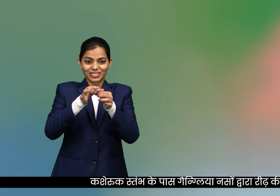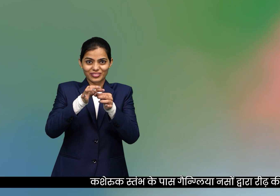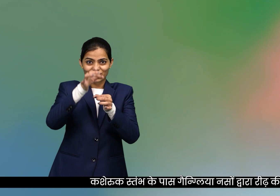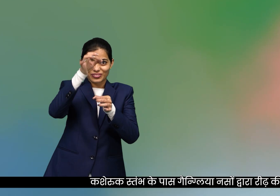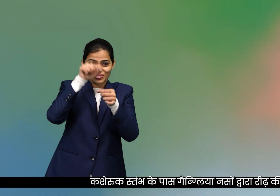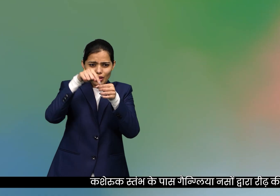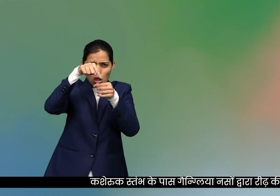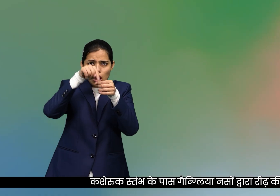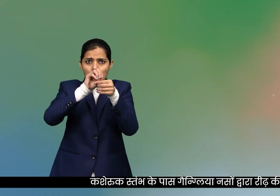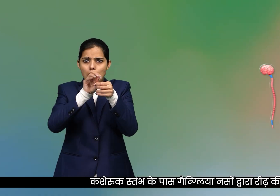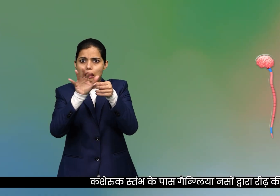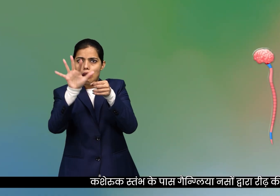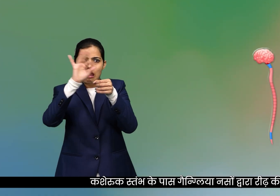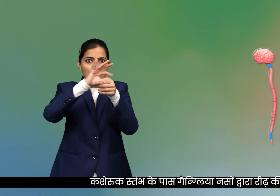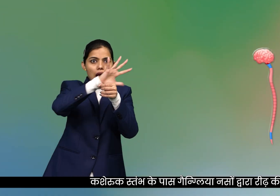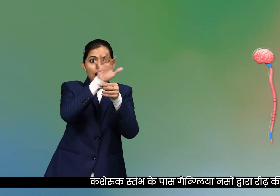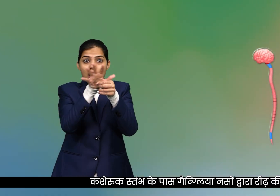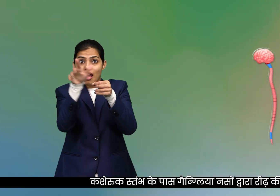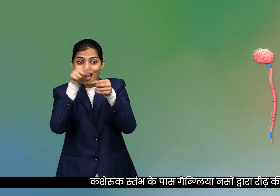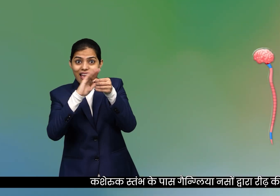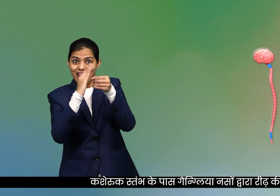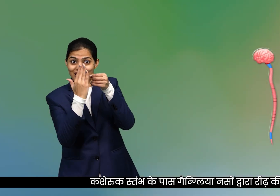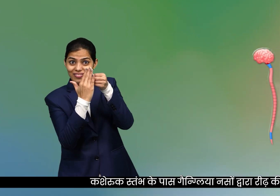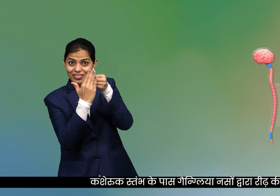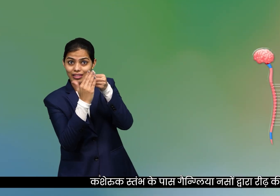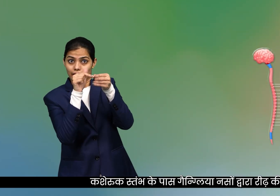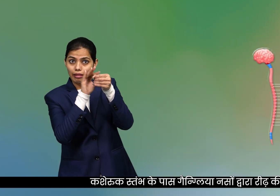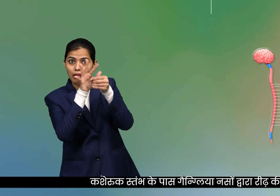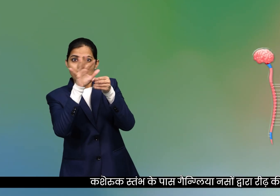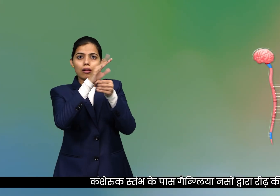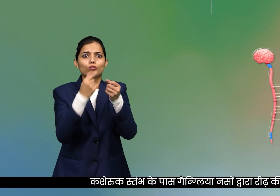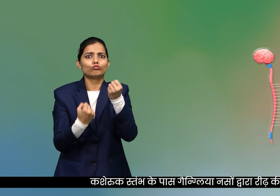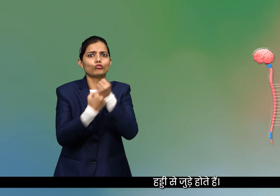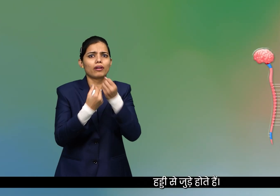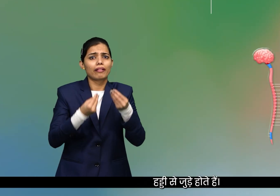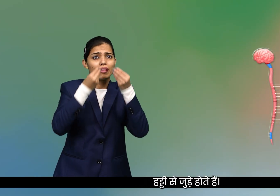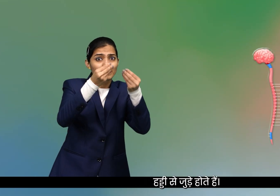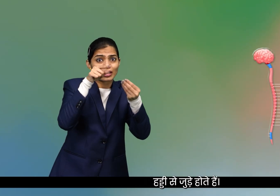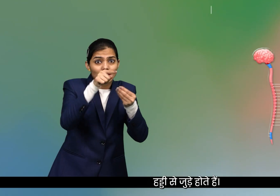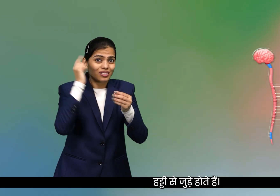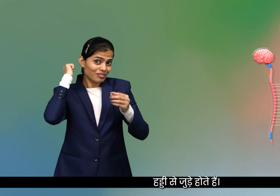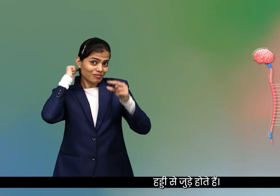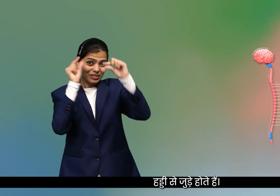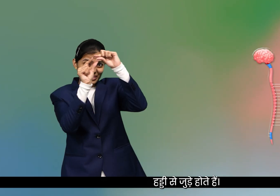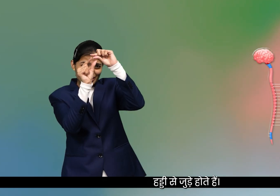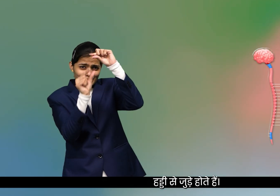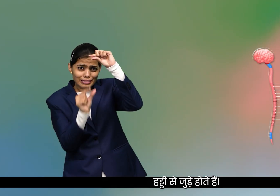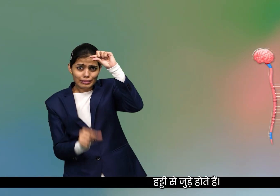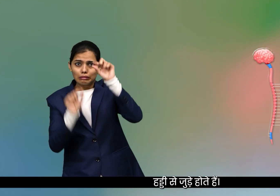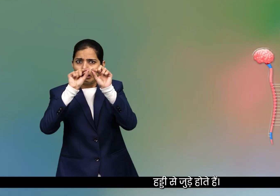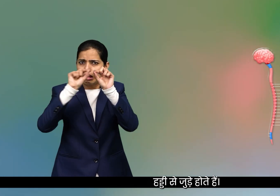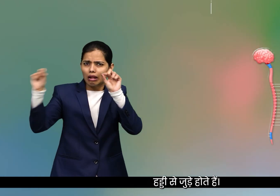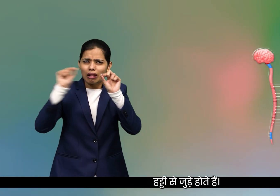कशेरुक स्तंभ के पास गैंग्लिया नसों द्वारा रीढ़ की हड्डी से जुड़े होते